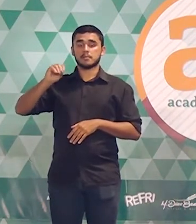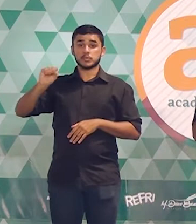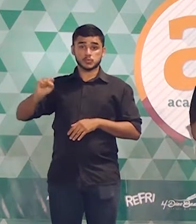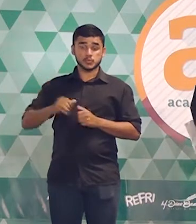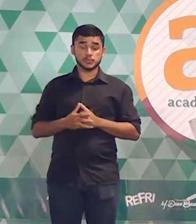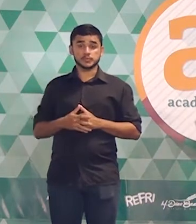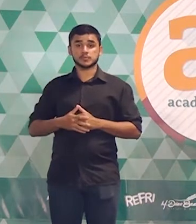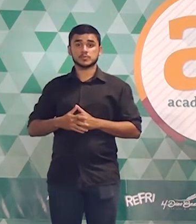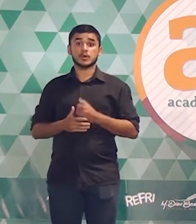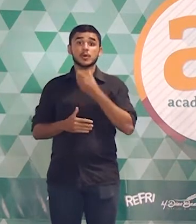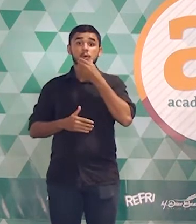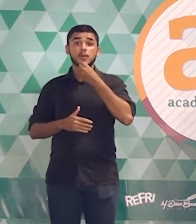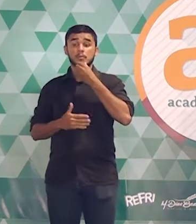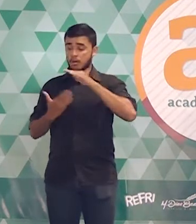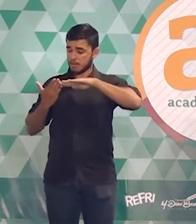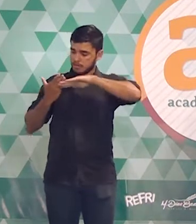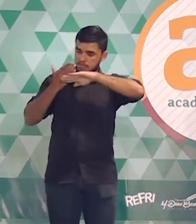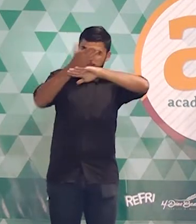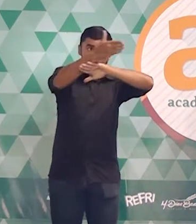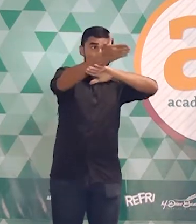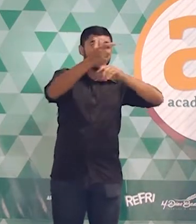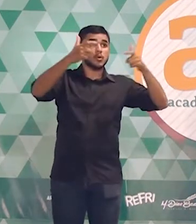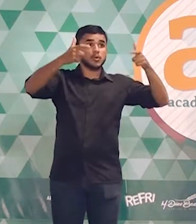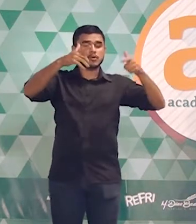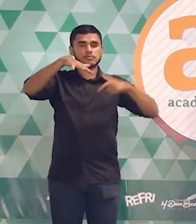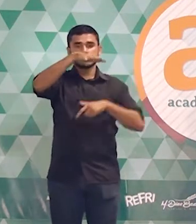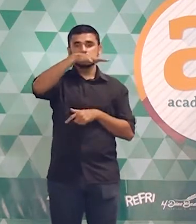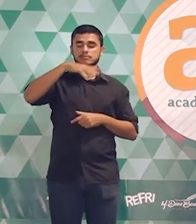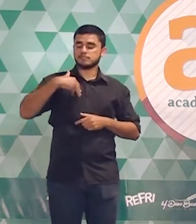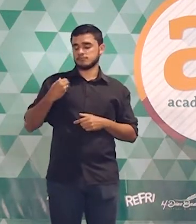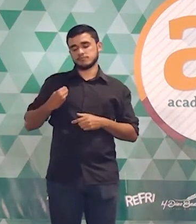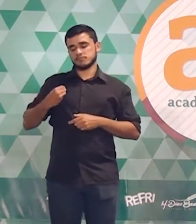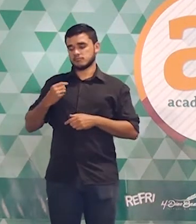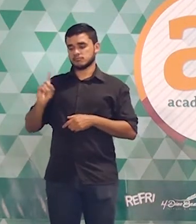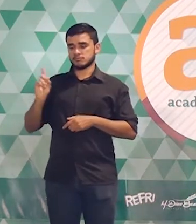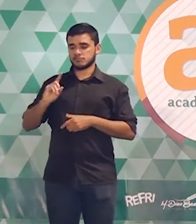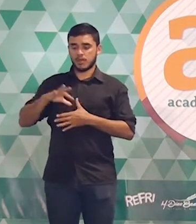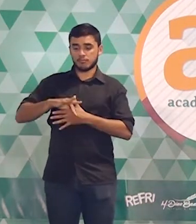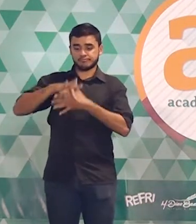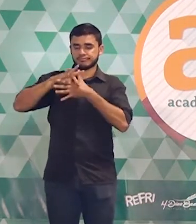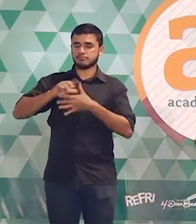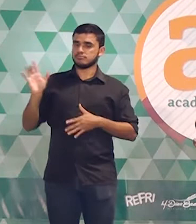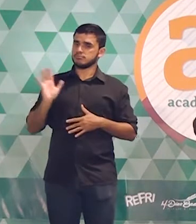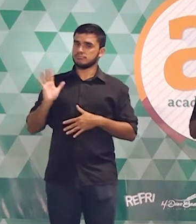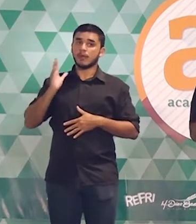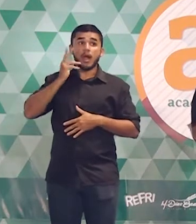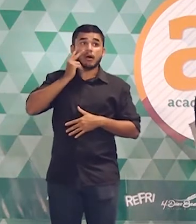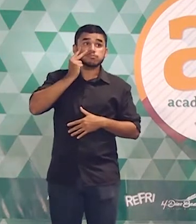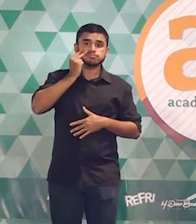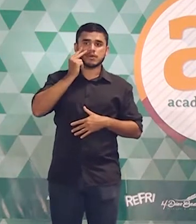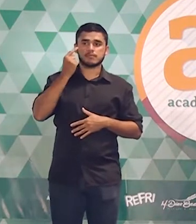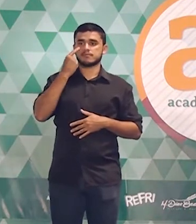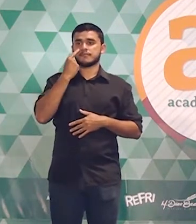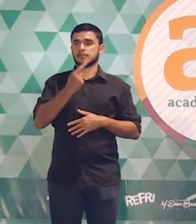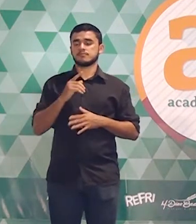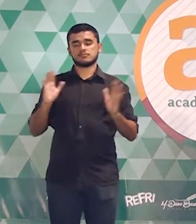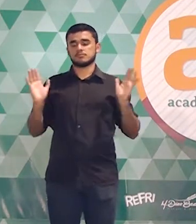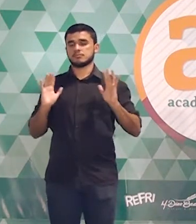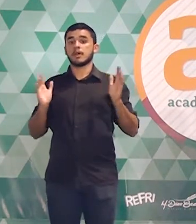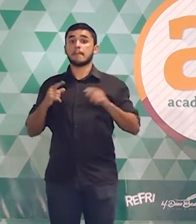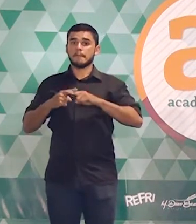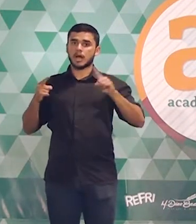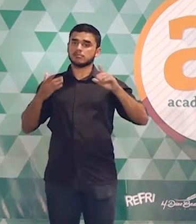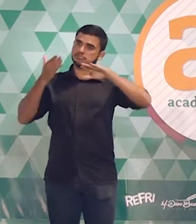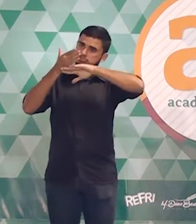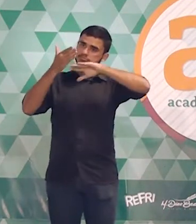Manuel Bandeira esteve lá de corpo presente na semana? Não, ele não esteve de corpo presente. Mas ele se inseria no